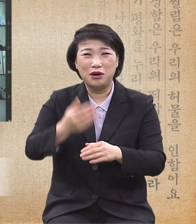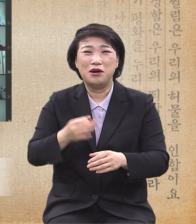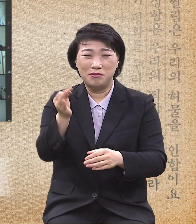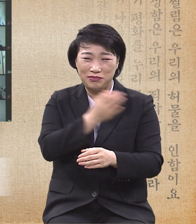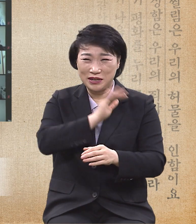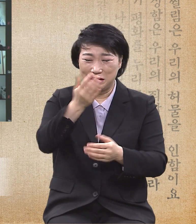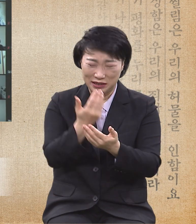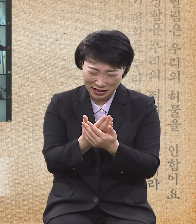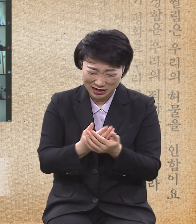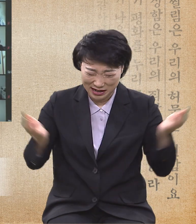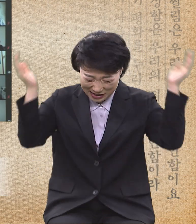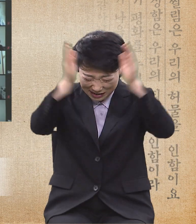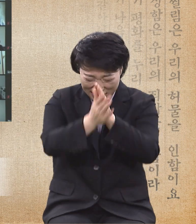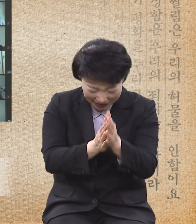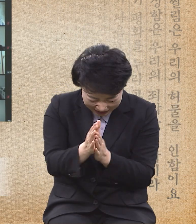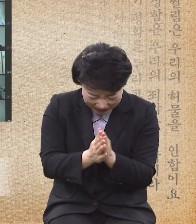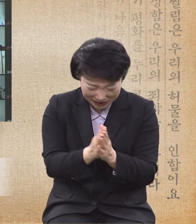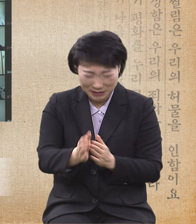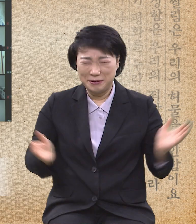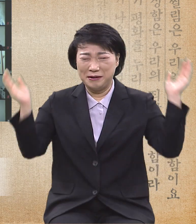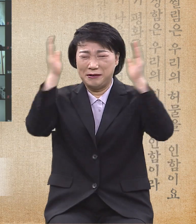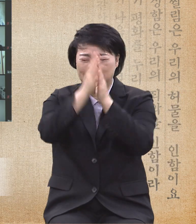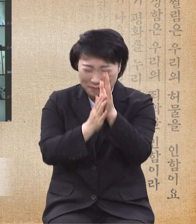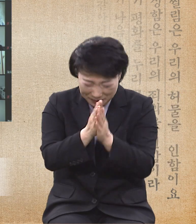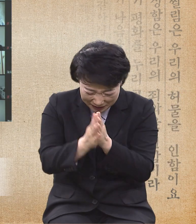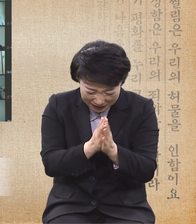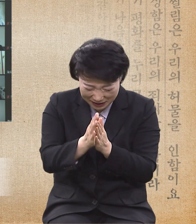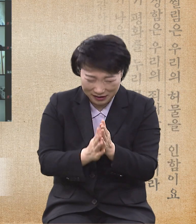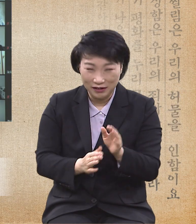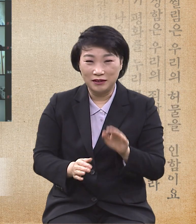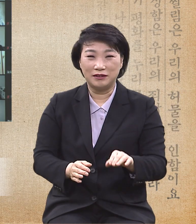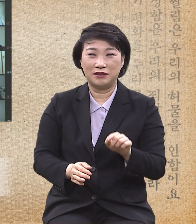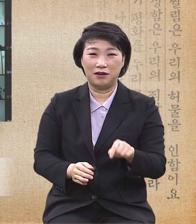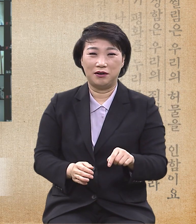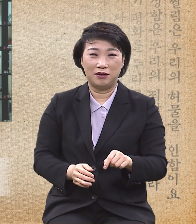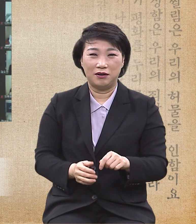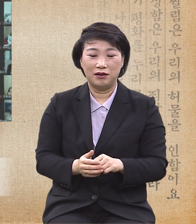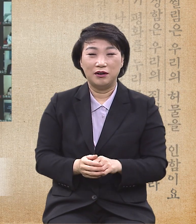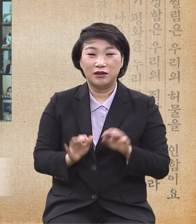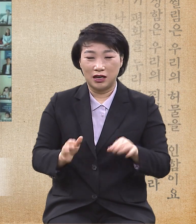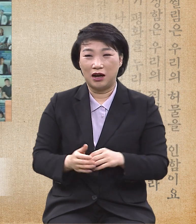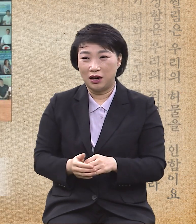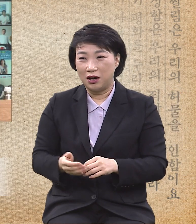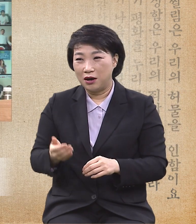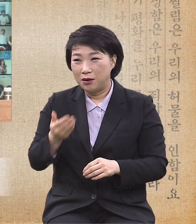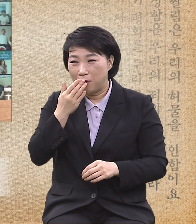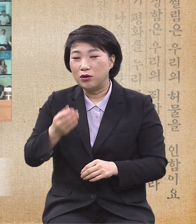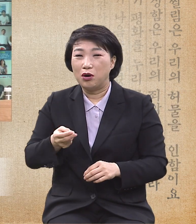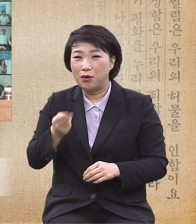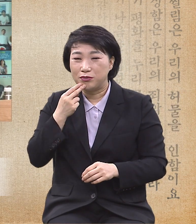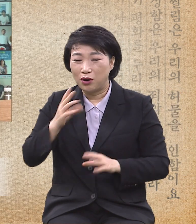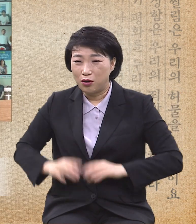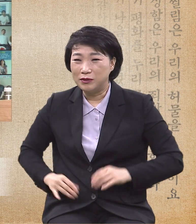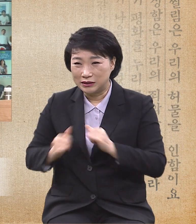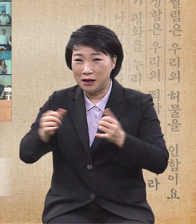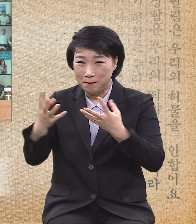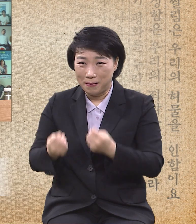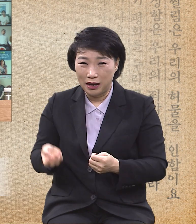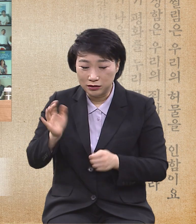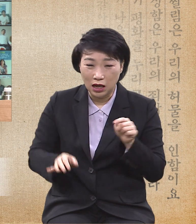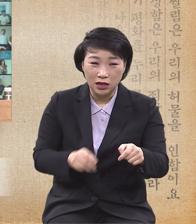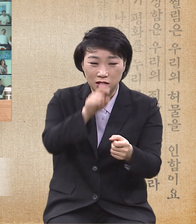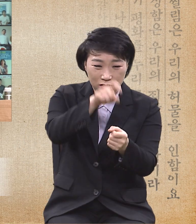해달라고 하면서 마지막엔 굶주려 못 먹는 사람들이 수없이 많은데 떡을 잘라서